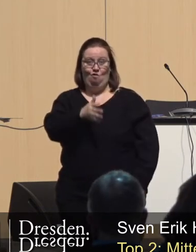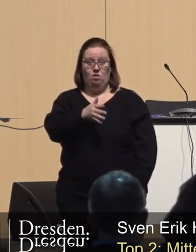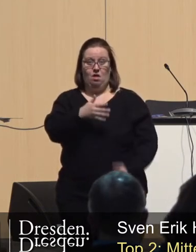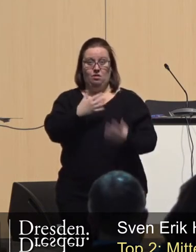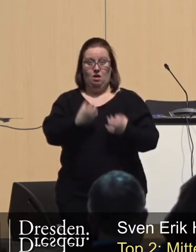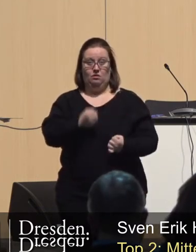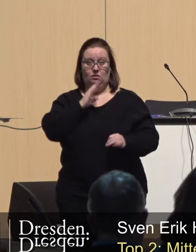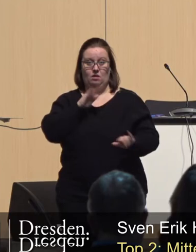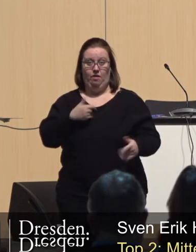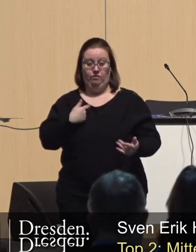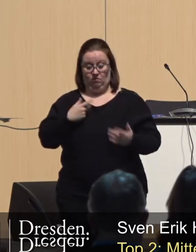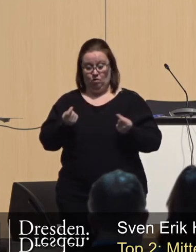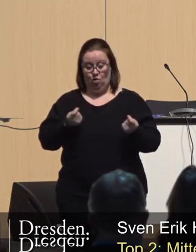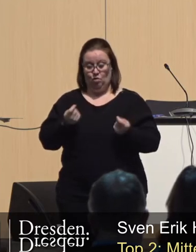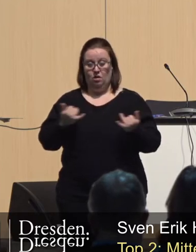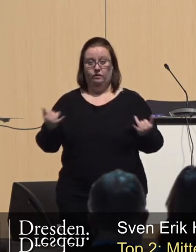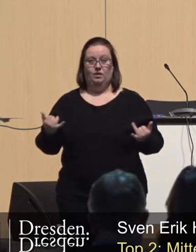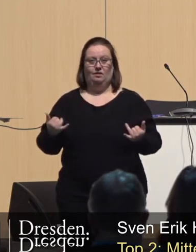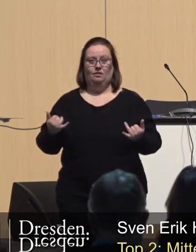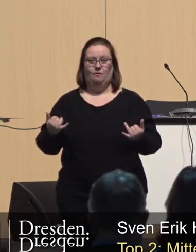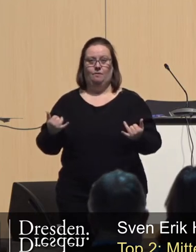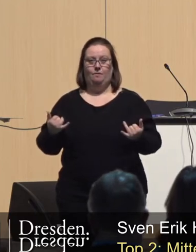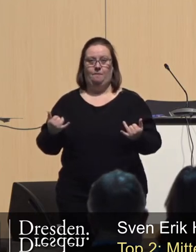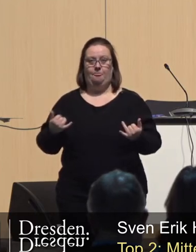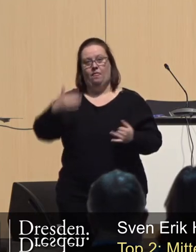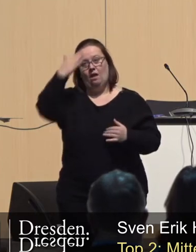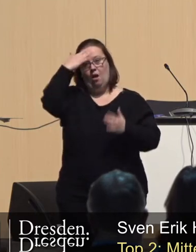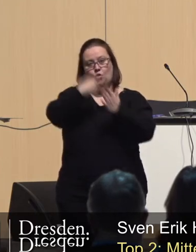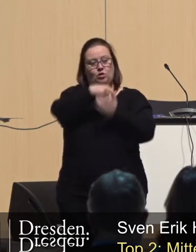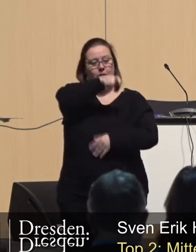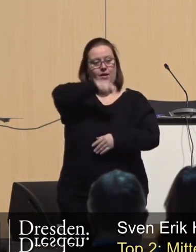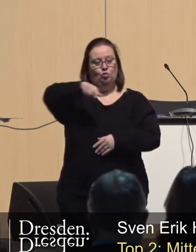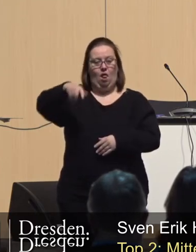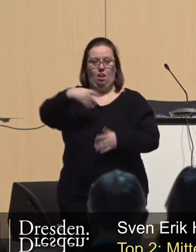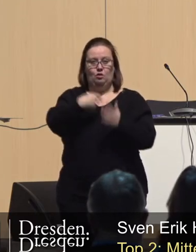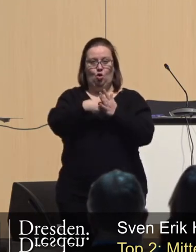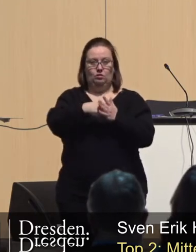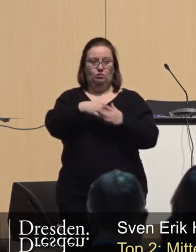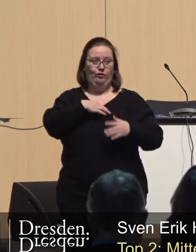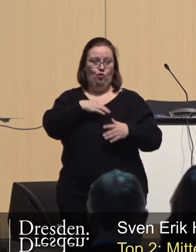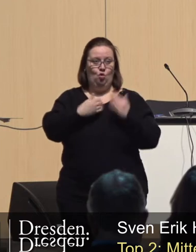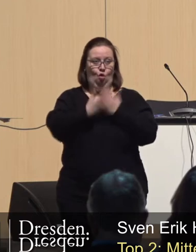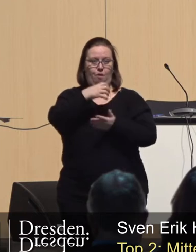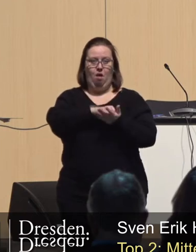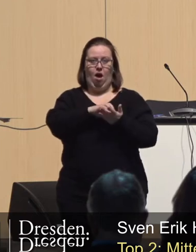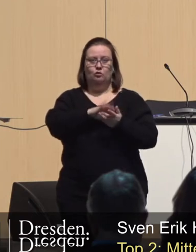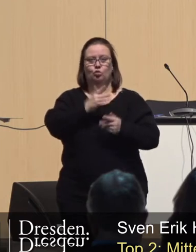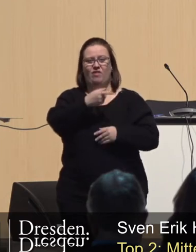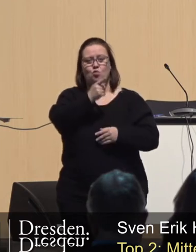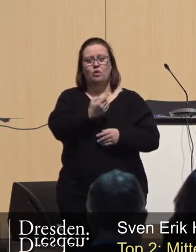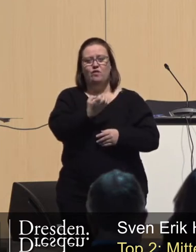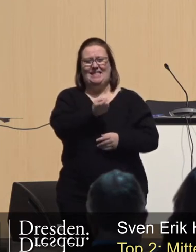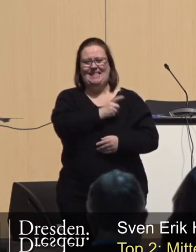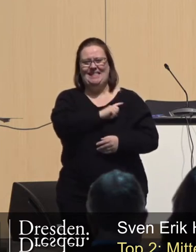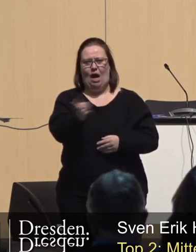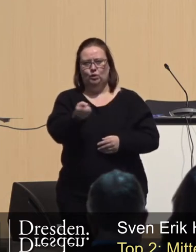aufhalten. Wie kontrollieren wir das? Die Hauptkosten sind Personalkosten. Für uns persönlich auf dem Neumarkt macht das rund 150.000 Euro